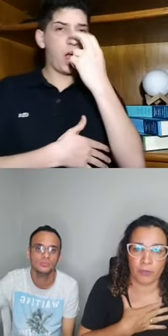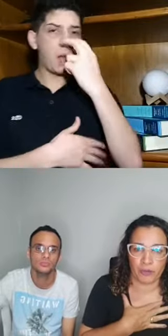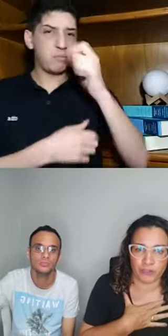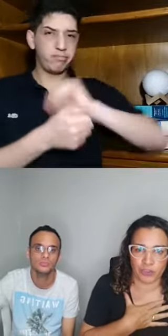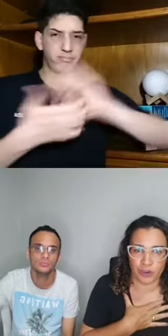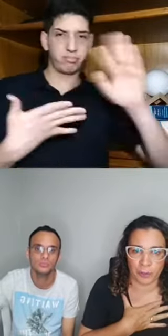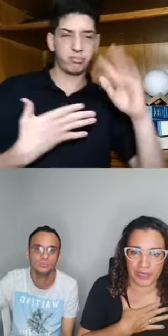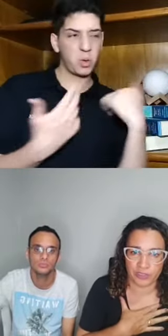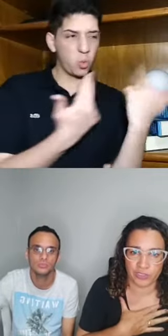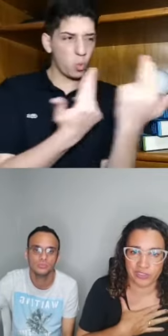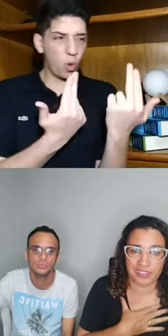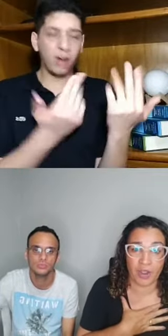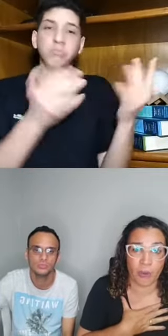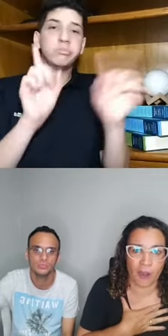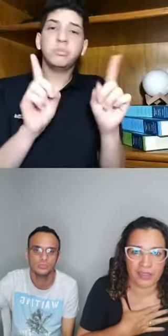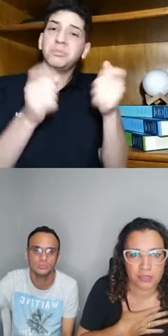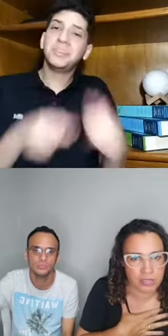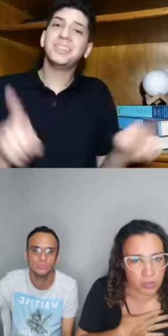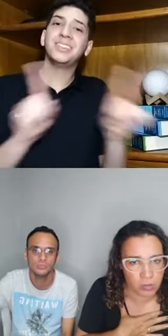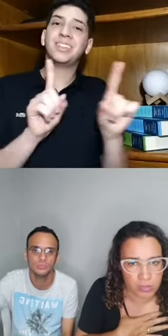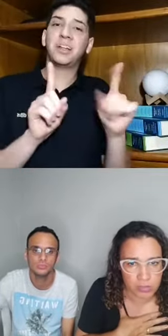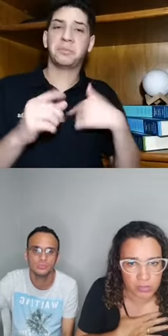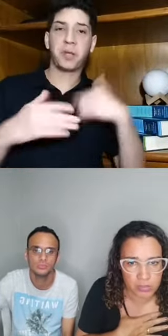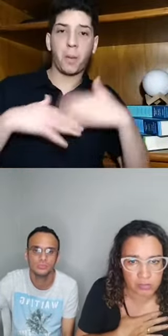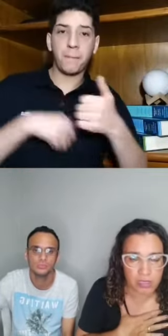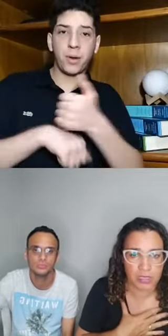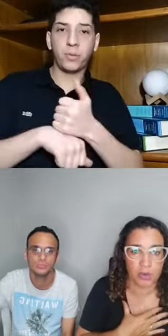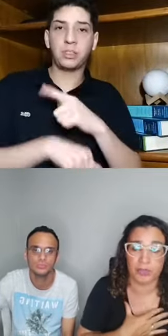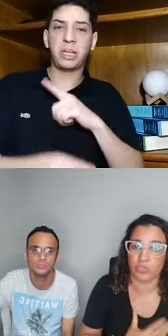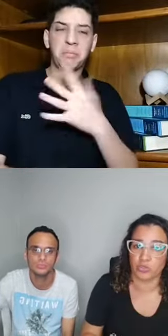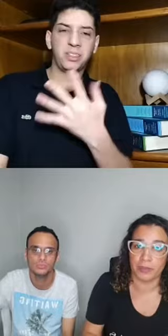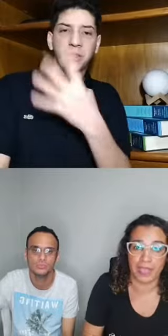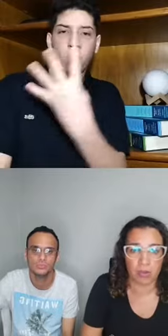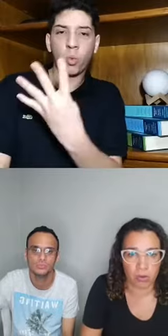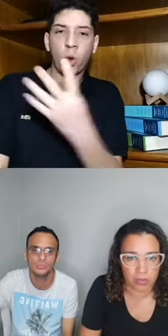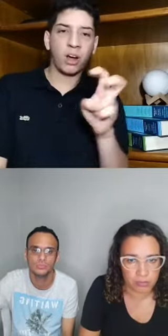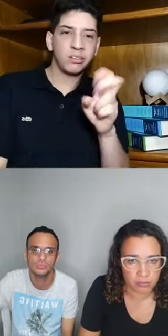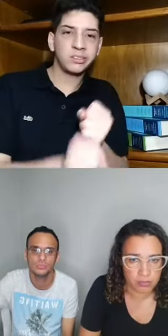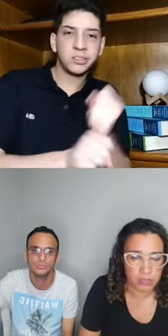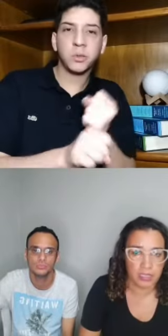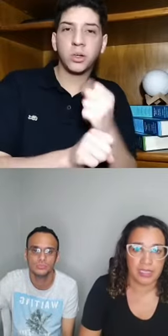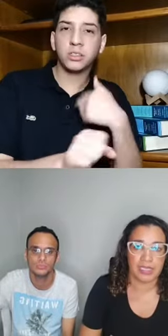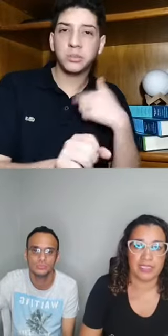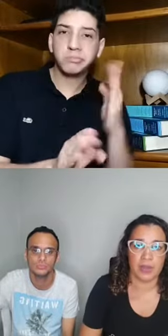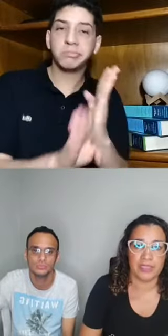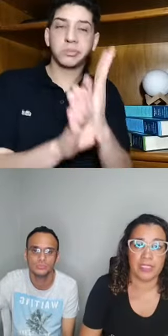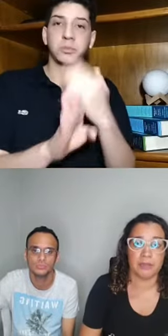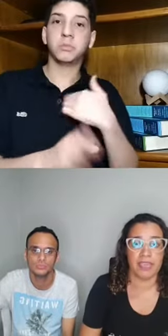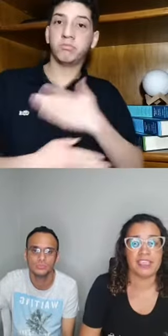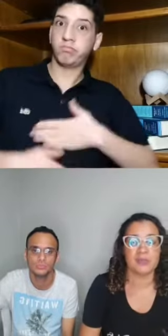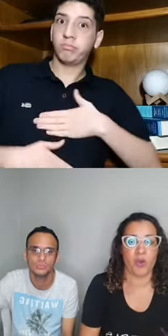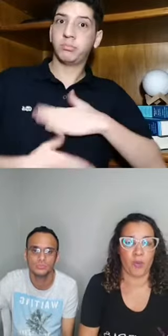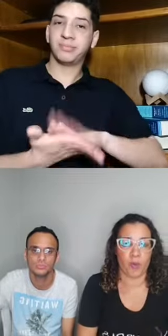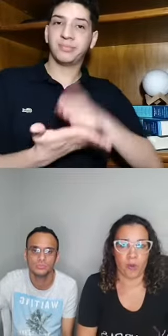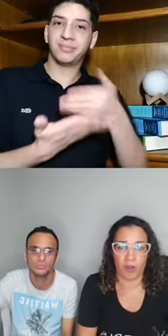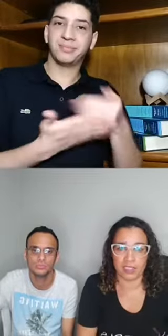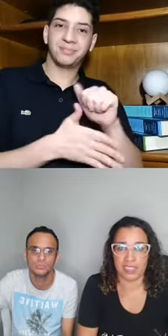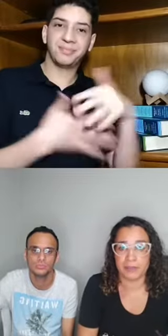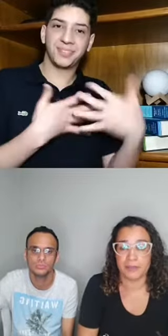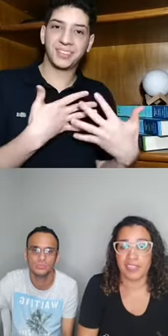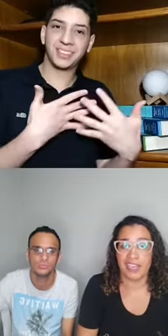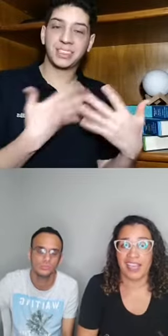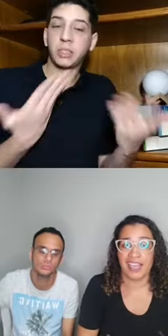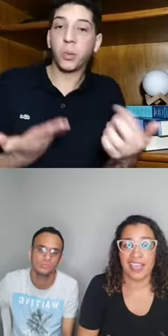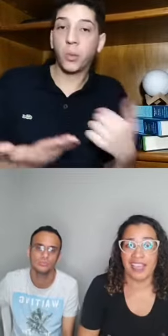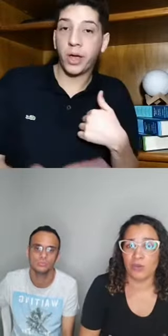Eu, profissionalmente, tenho 4, 5 anos que eu me descobri agora. Então, assim, mesmo como